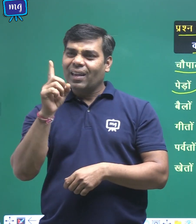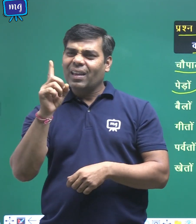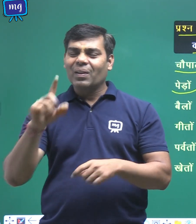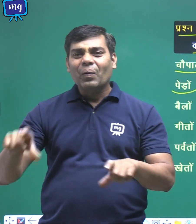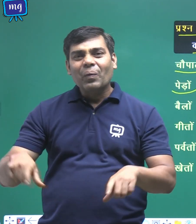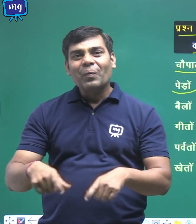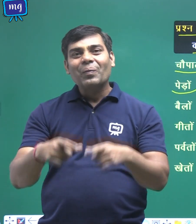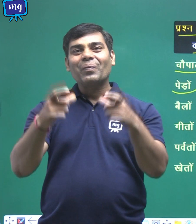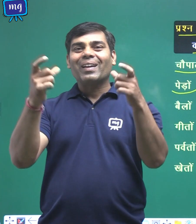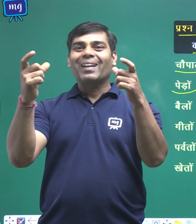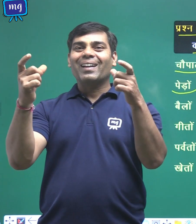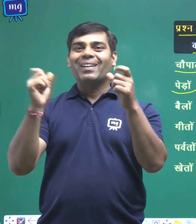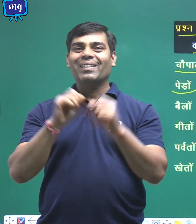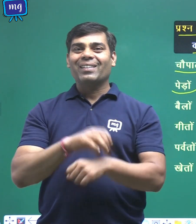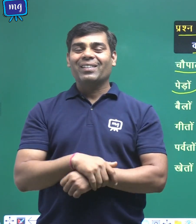पेड़।